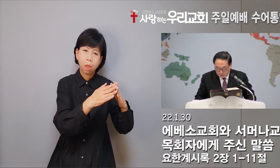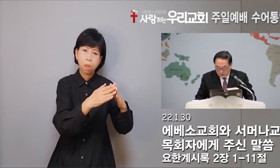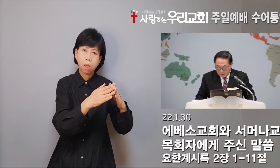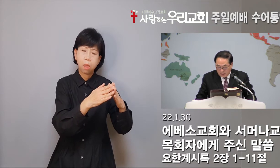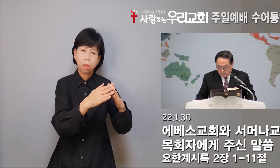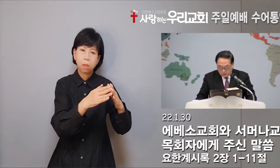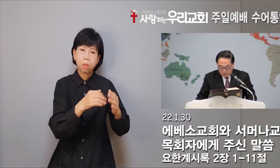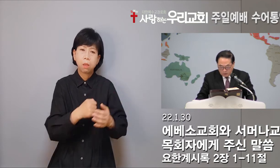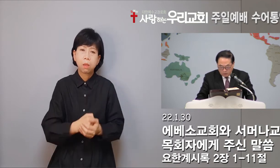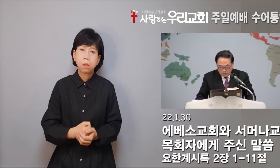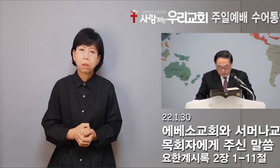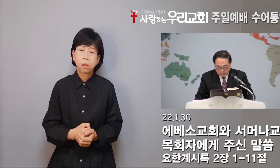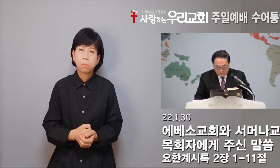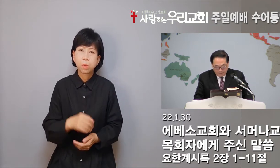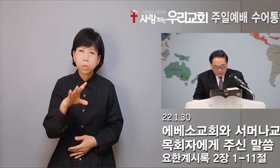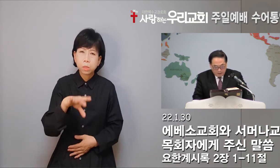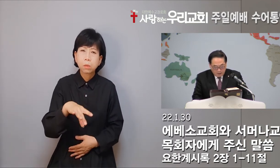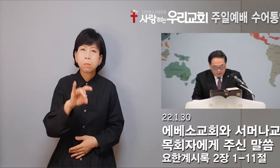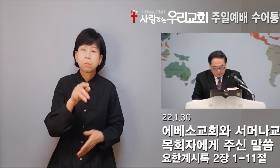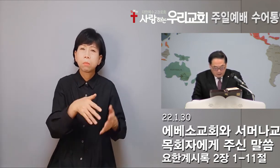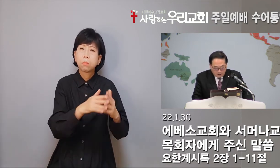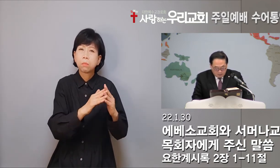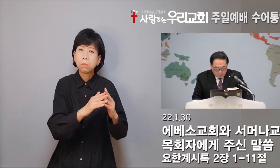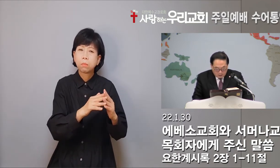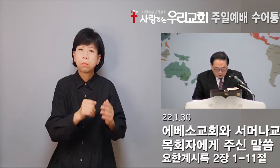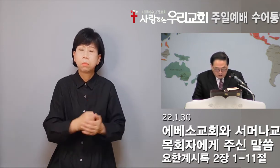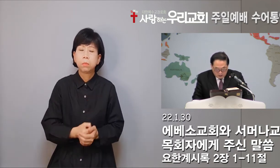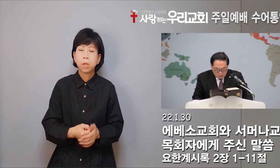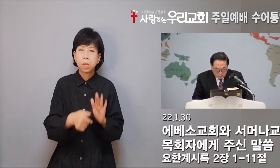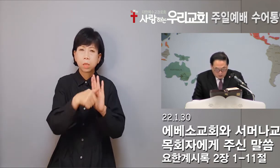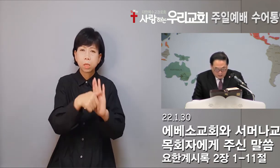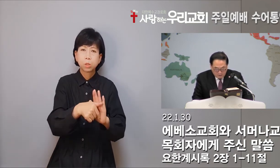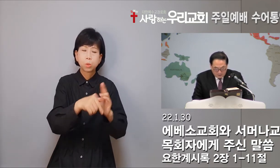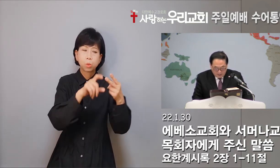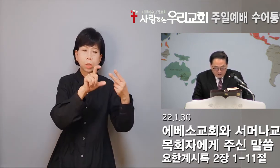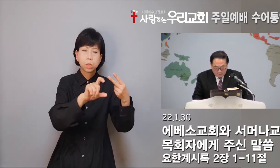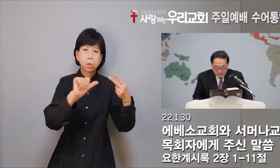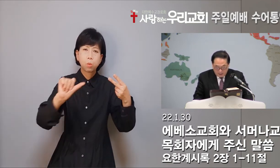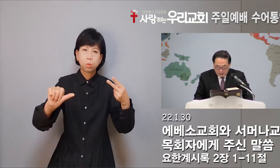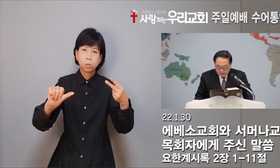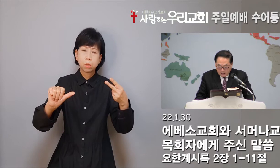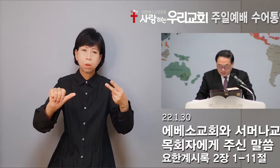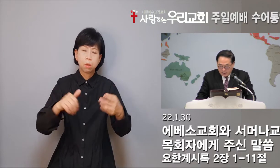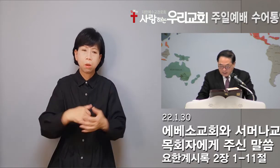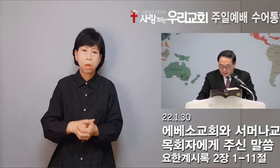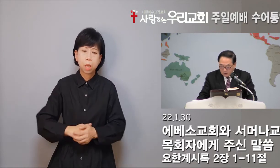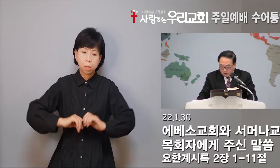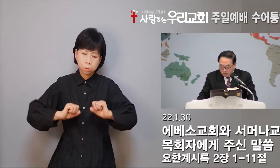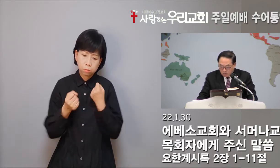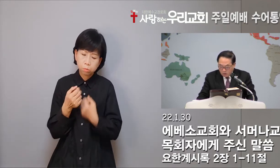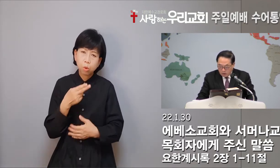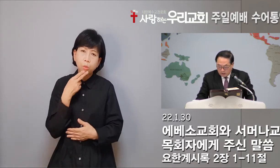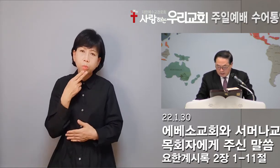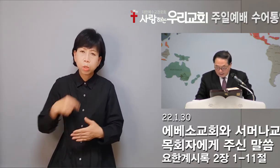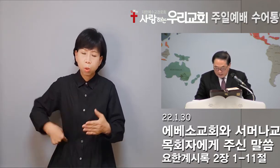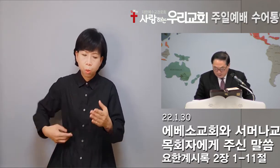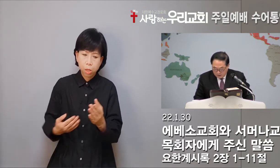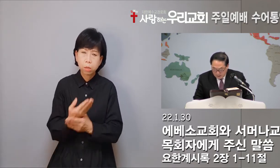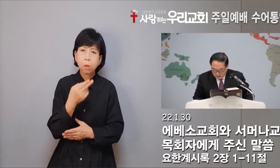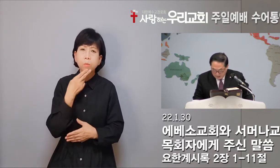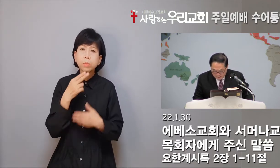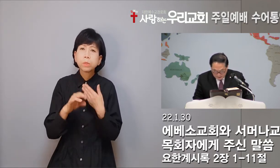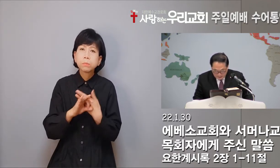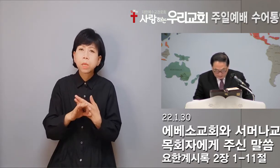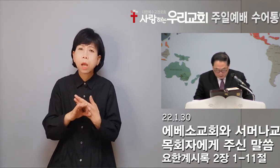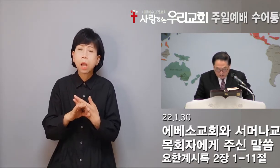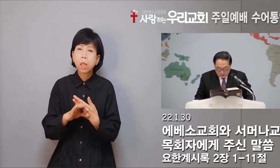제일 첫 단계 예표적인 교회입니다. 계시록 2장 5절 하반절에 만일 그리하지 아니하고 회개하지 아니하면